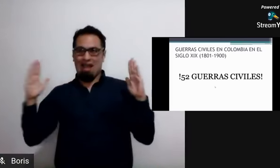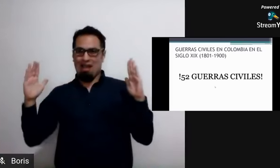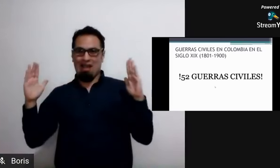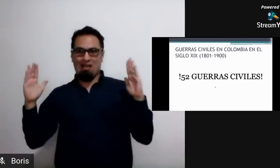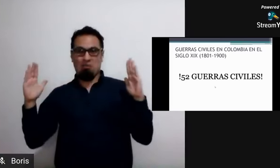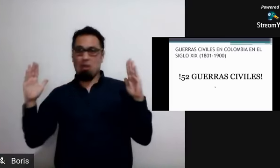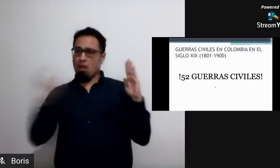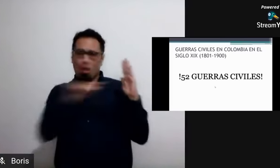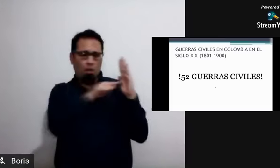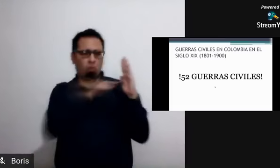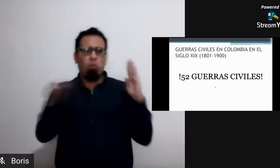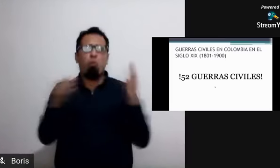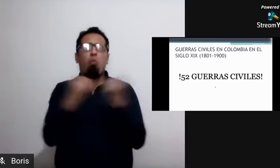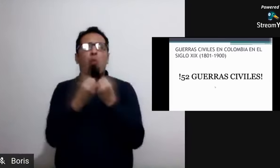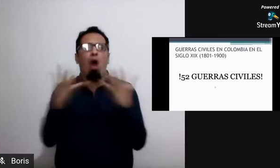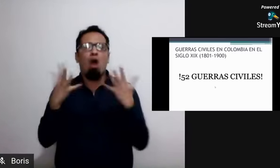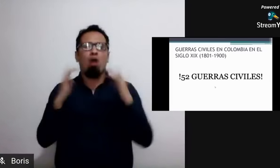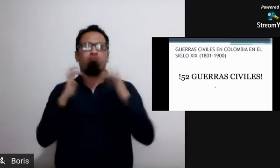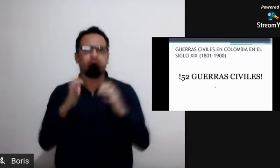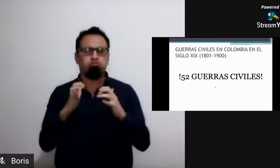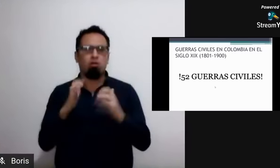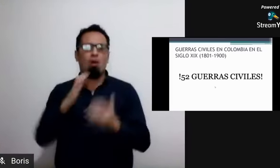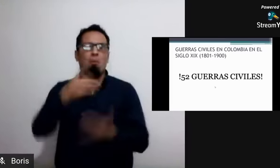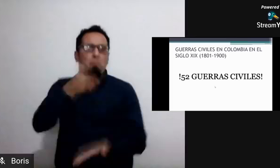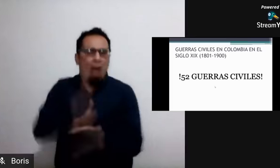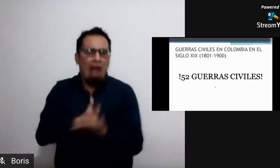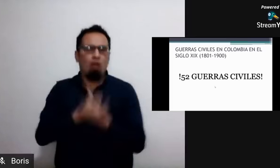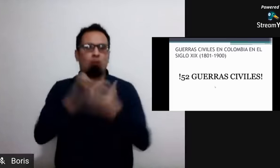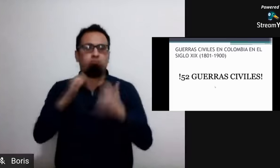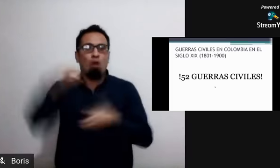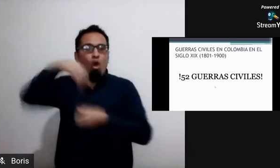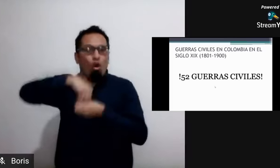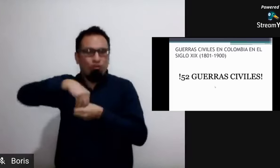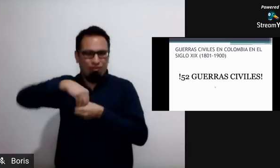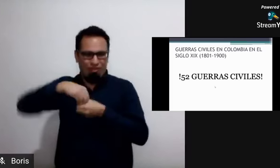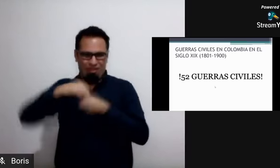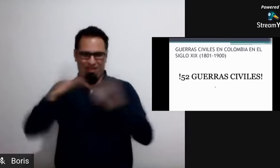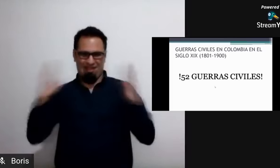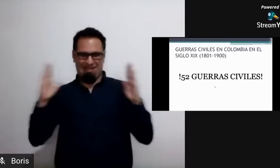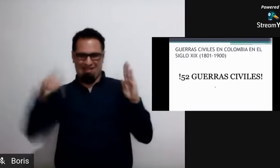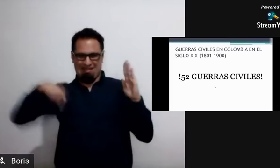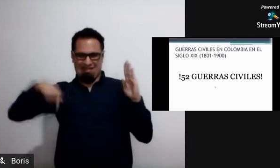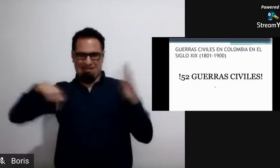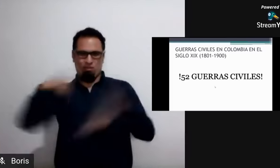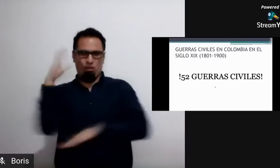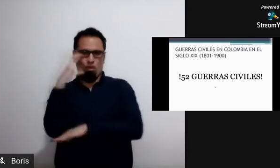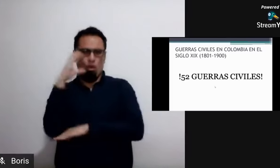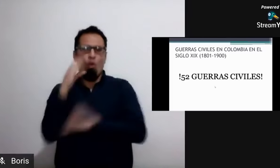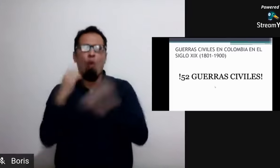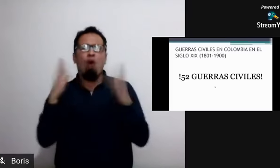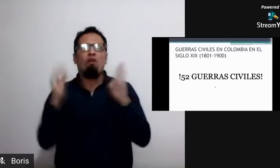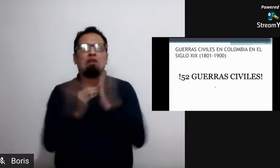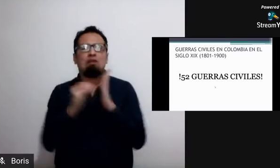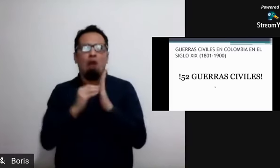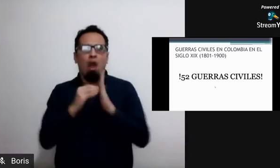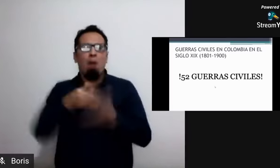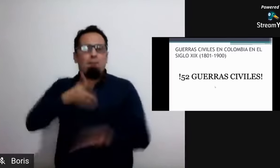está constituyendo como tal la estructura de la República actual de Colombia. Entonces, en ese territorio, en